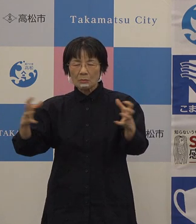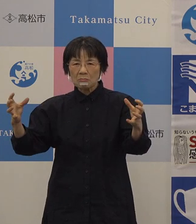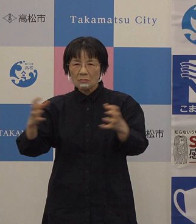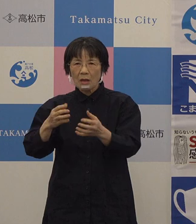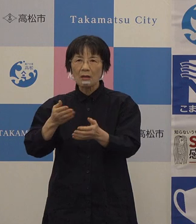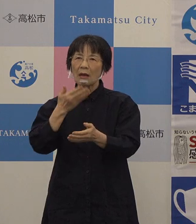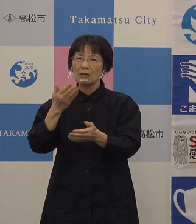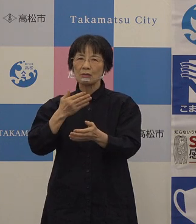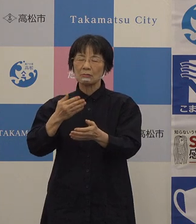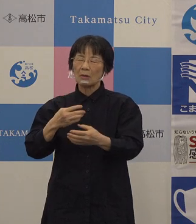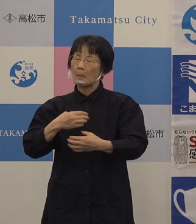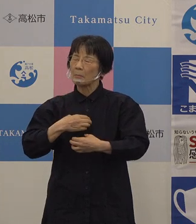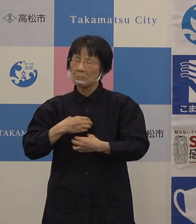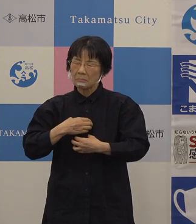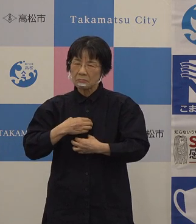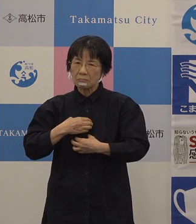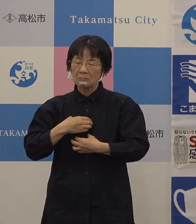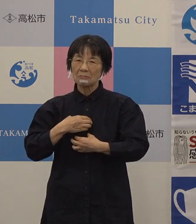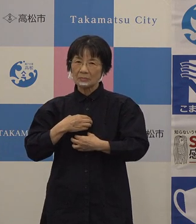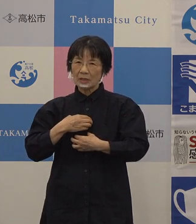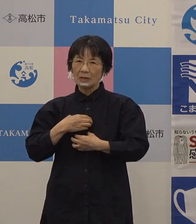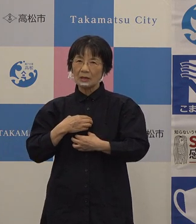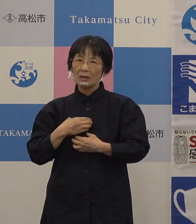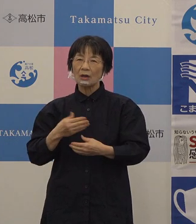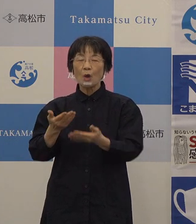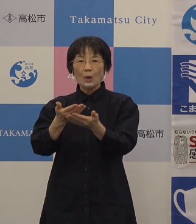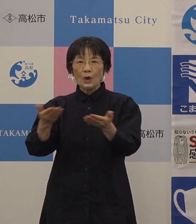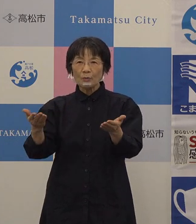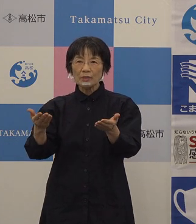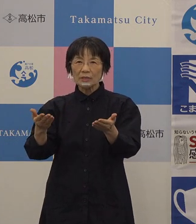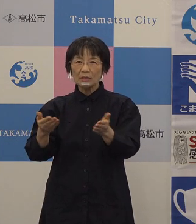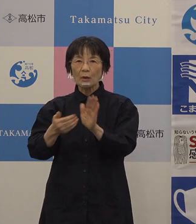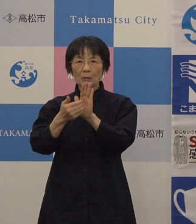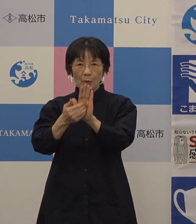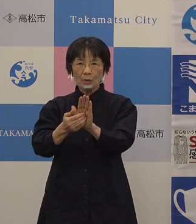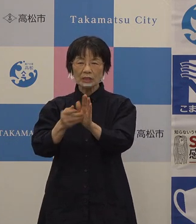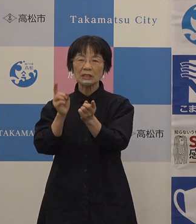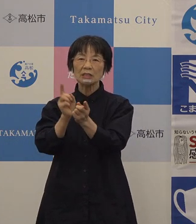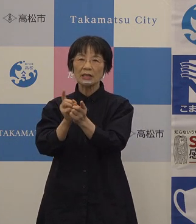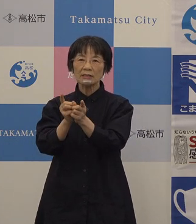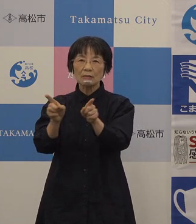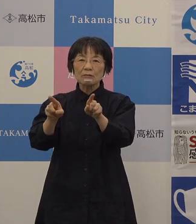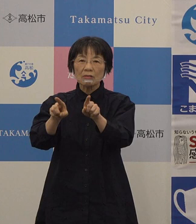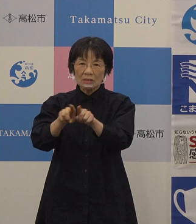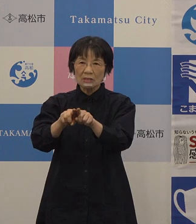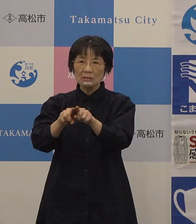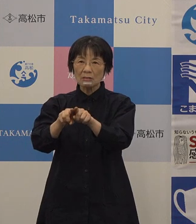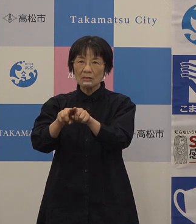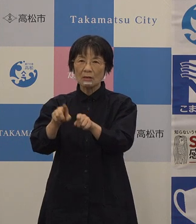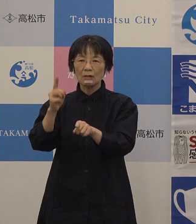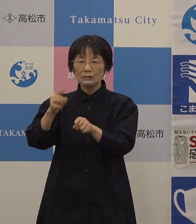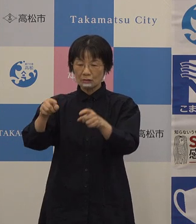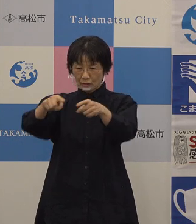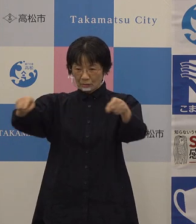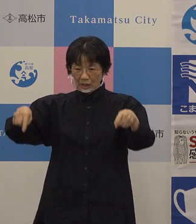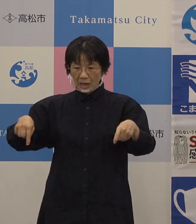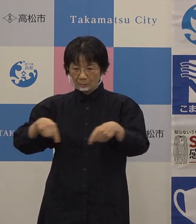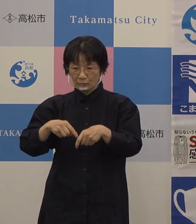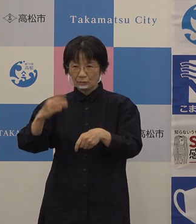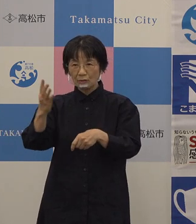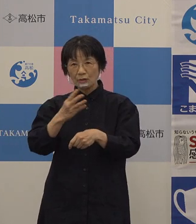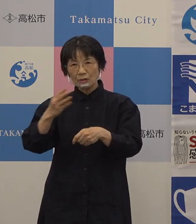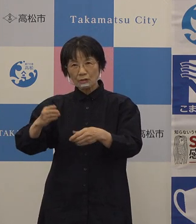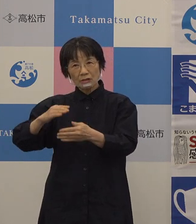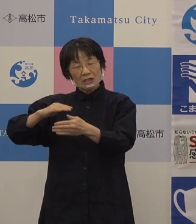。飲食店の感染防止対策にも着目しながら同一テーブルで4人以内あるいは2時間以